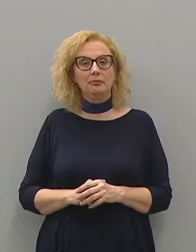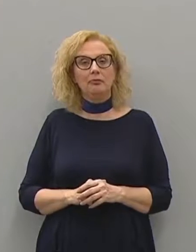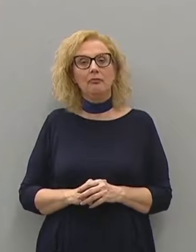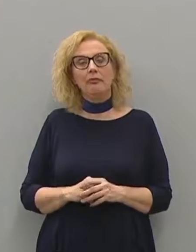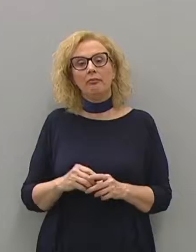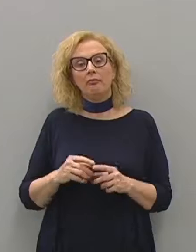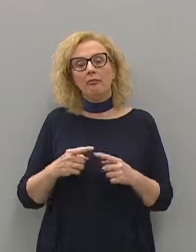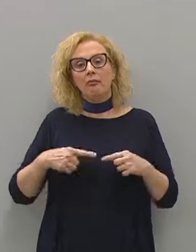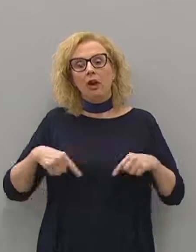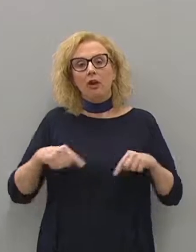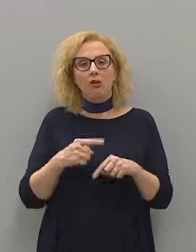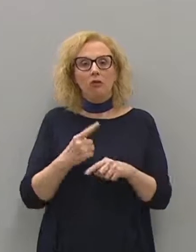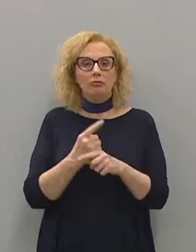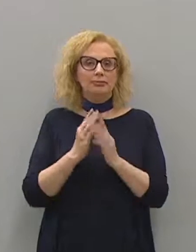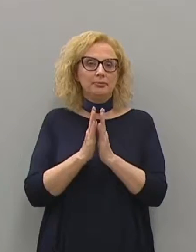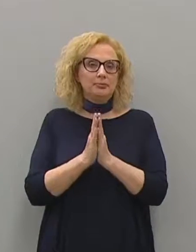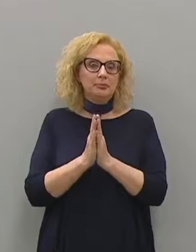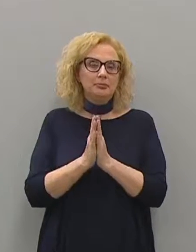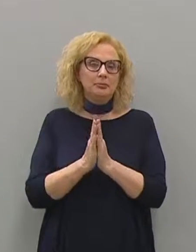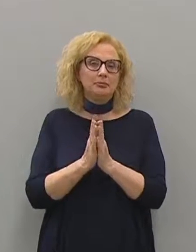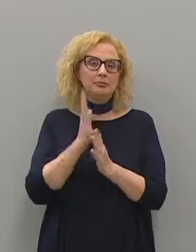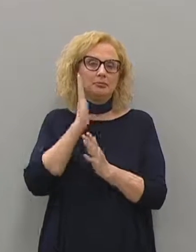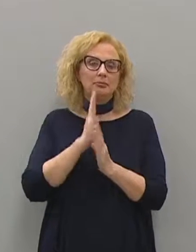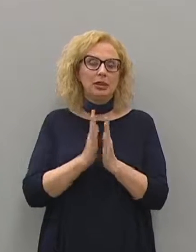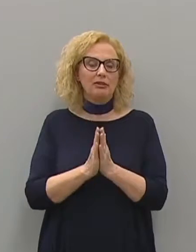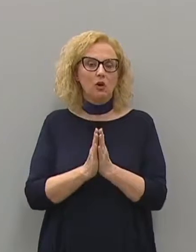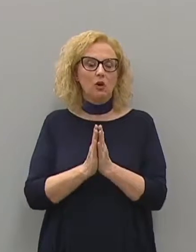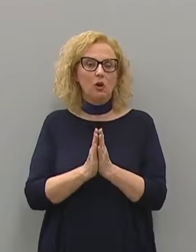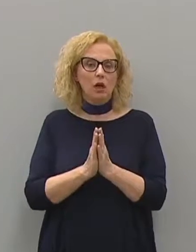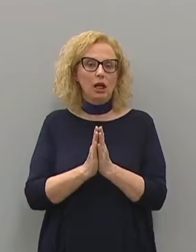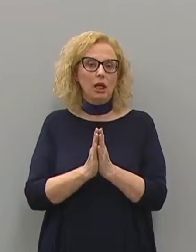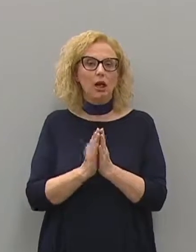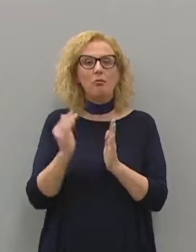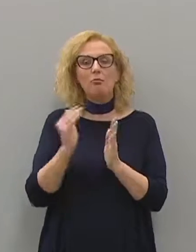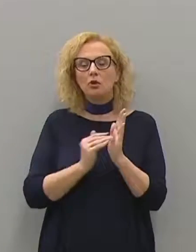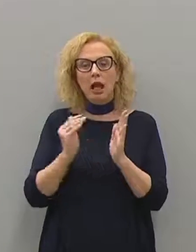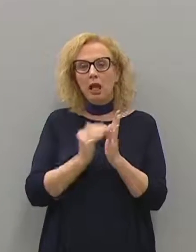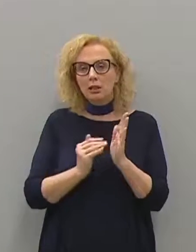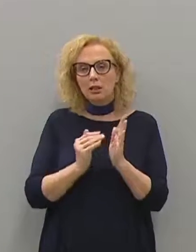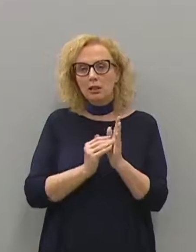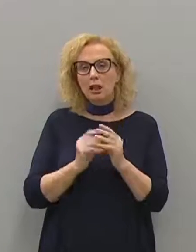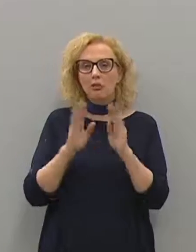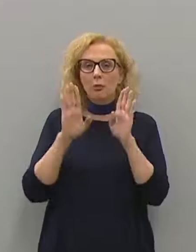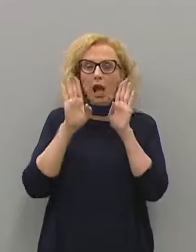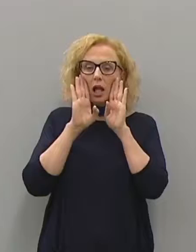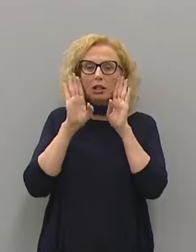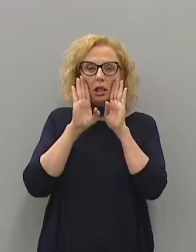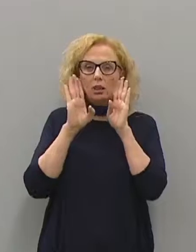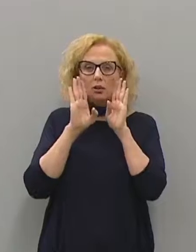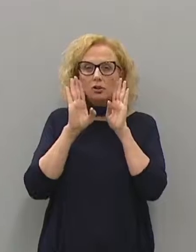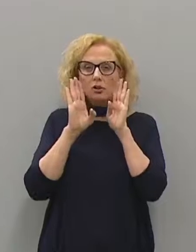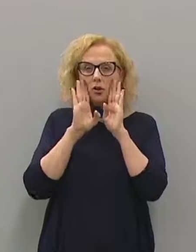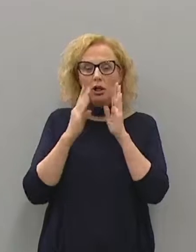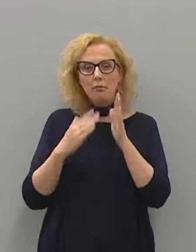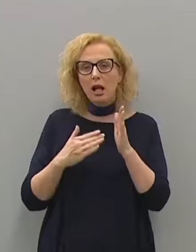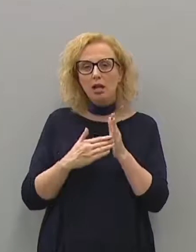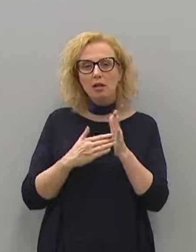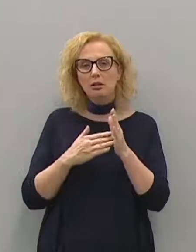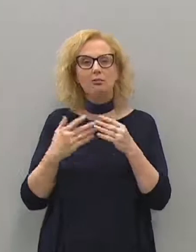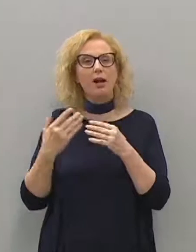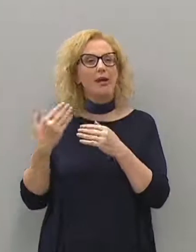rinnovare l'invito sono rinnovare la prudenza sono a rinnovare l'attenzione sono rinnovare la la